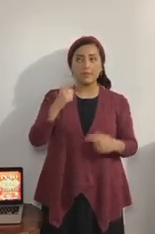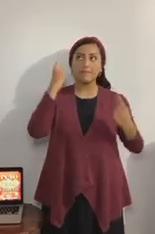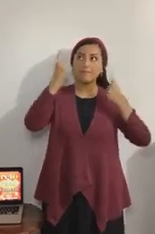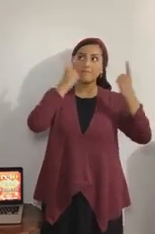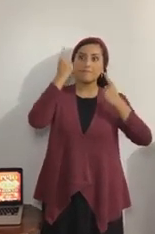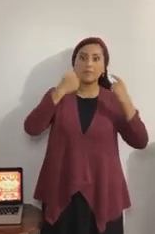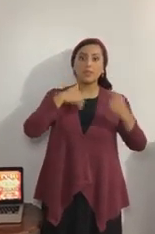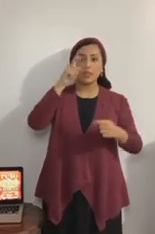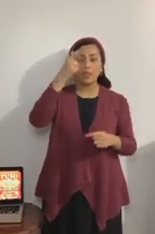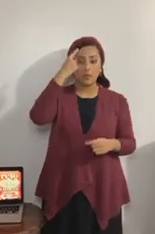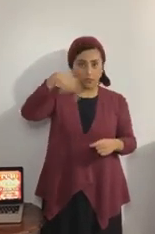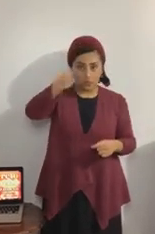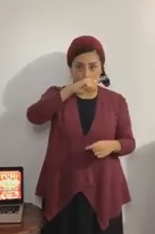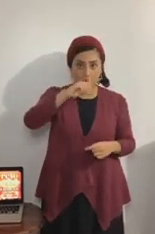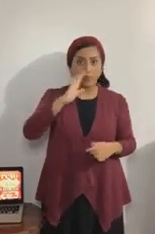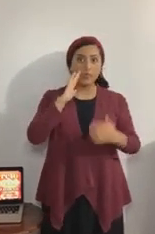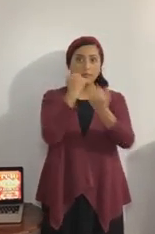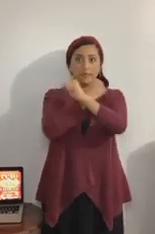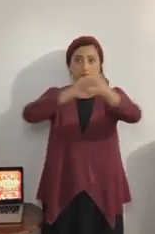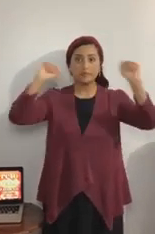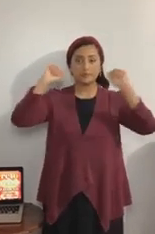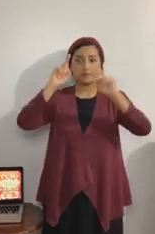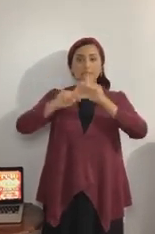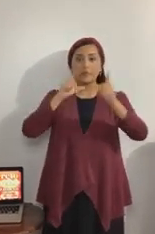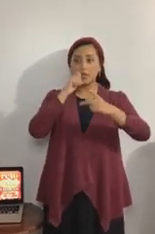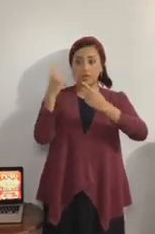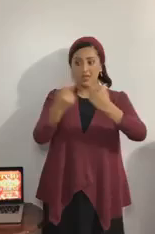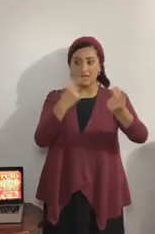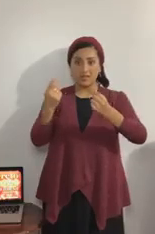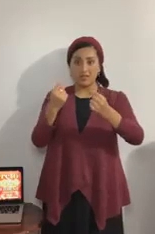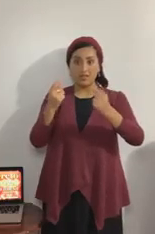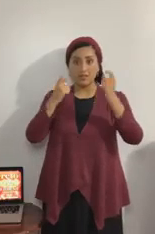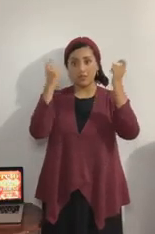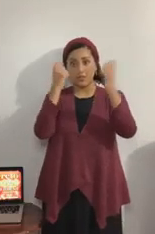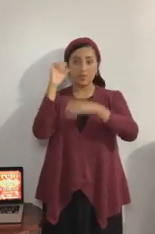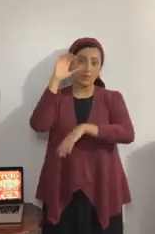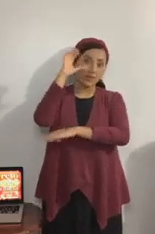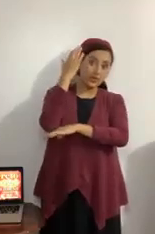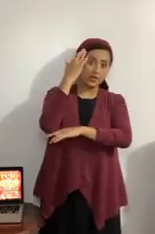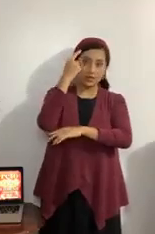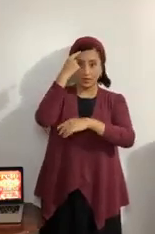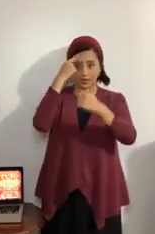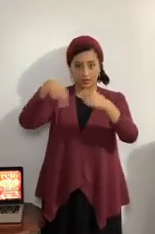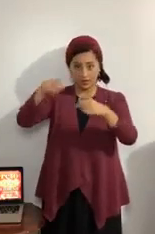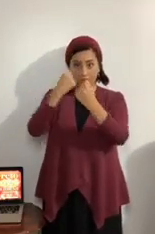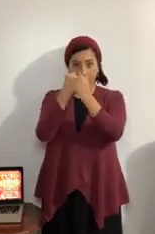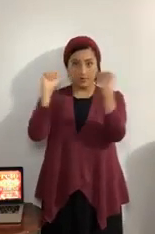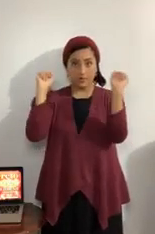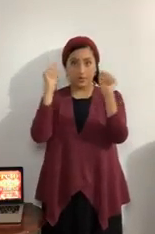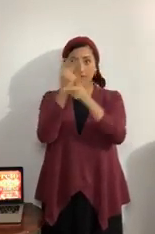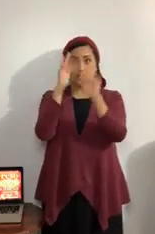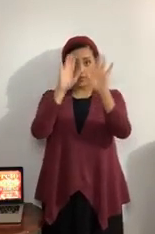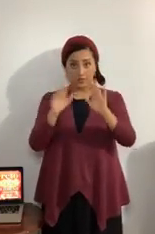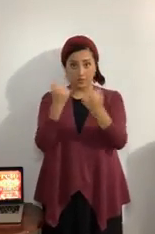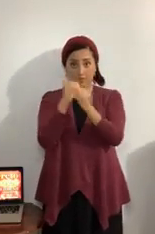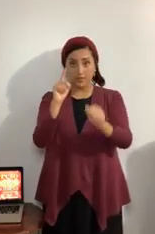pregunta: ¿serán salvos los que hacen todo esto? ¿Los que celebran la Navidad? ¿Los que guardan el domingo? Claro que no. ¿Para qué nos